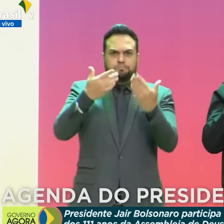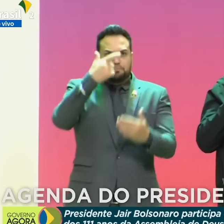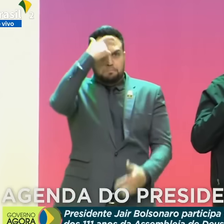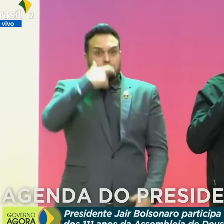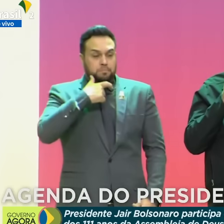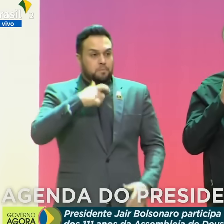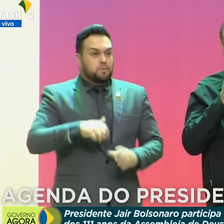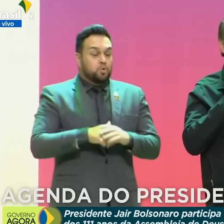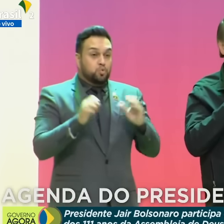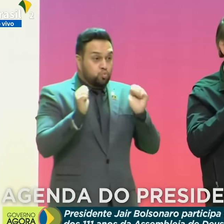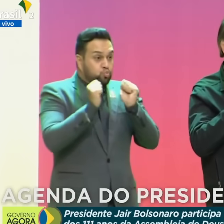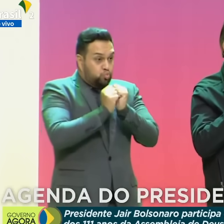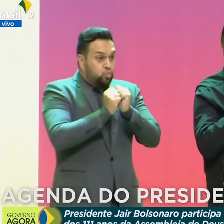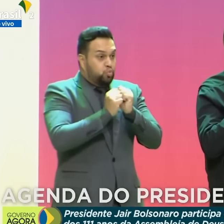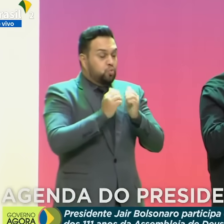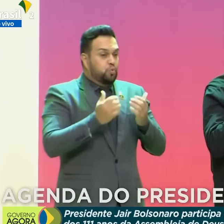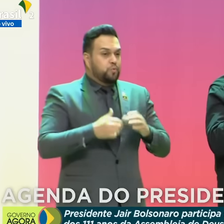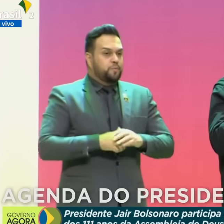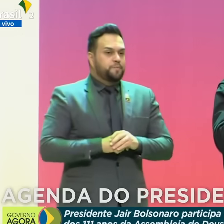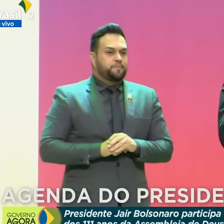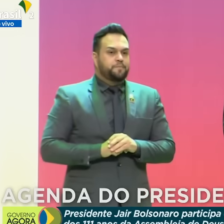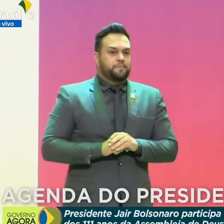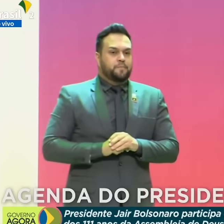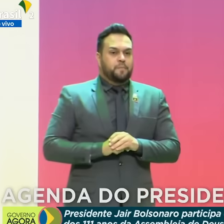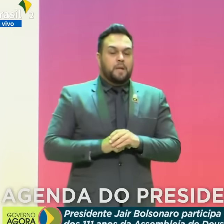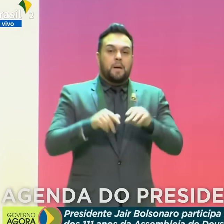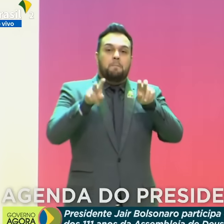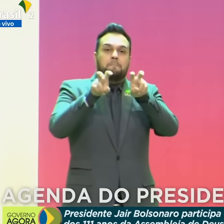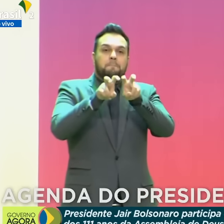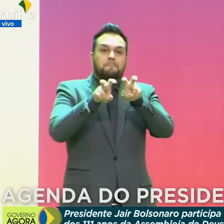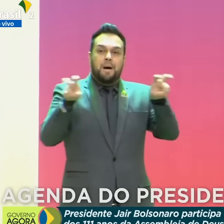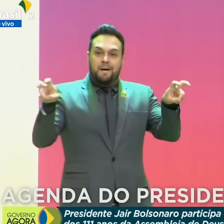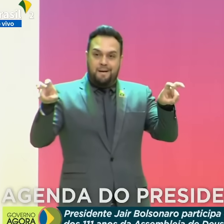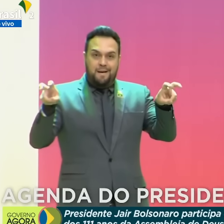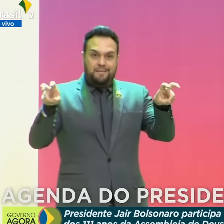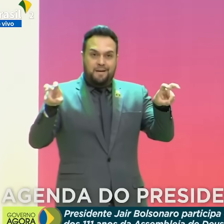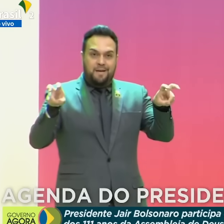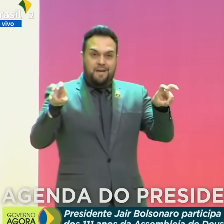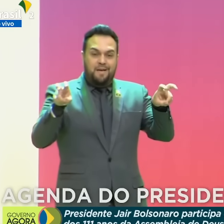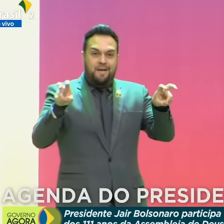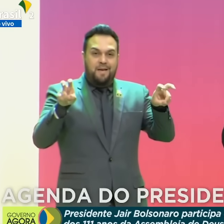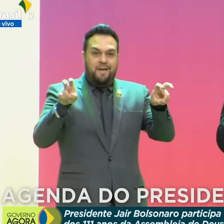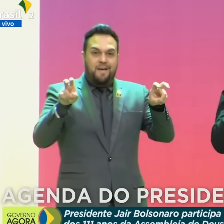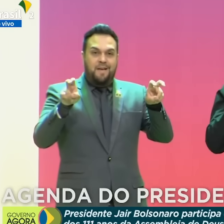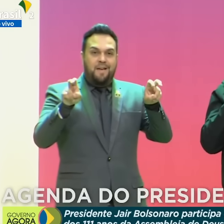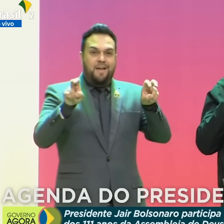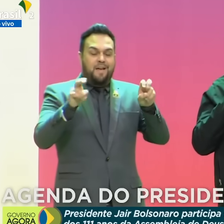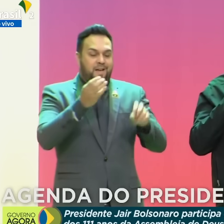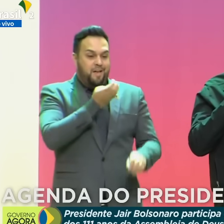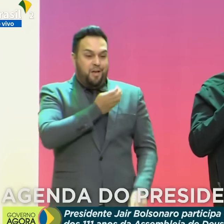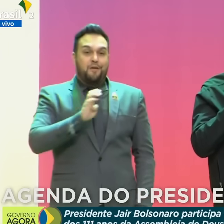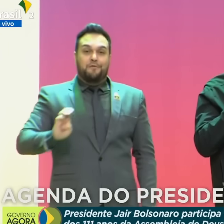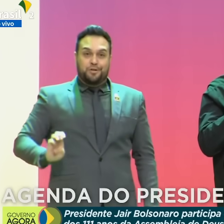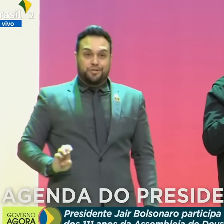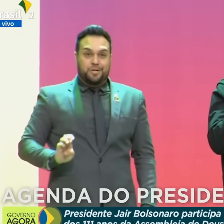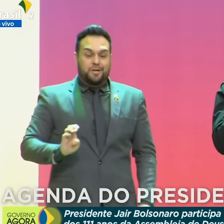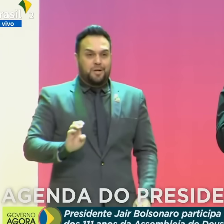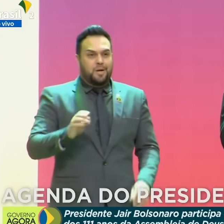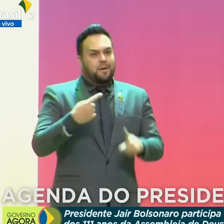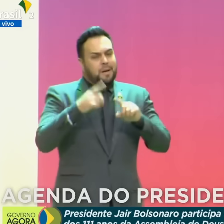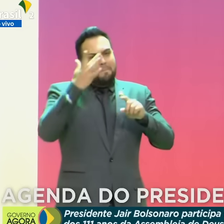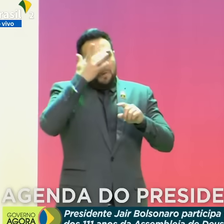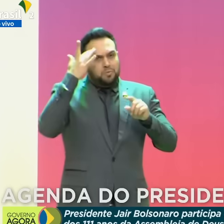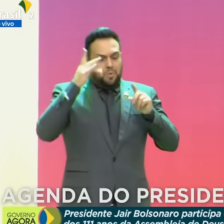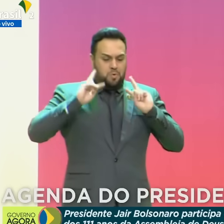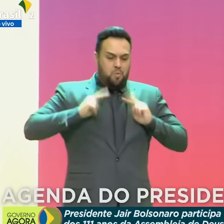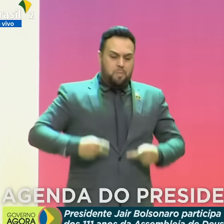Juntamente com o que nós chamamos lá a bancada evangélica, que como seres humanos,